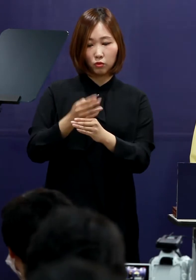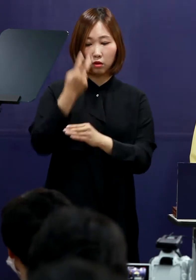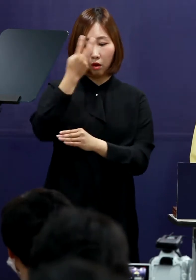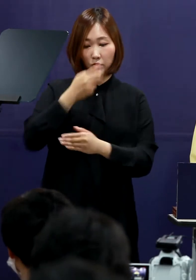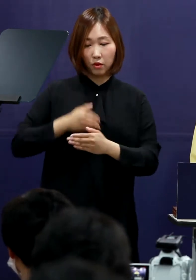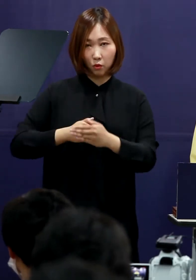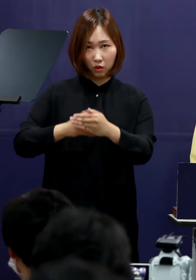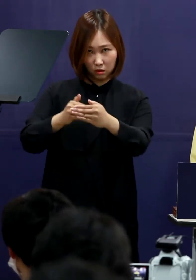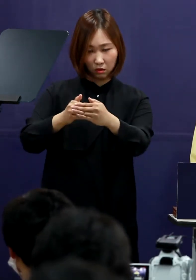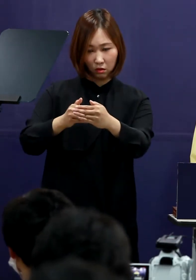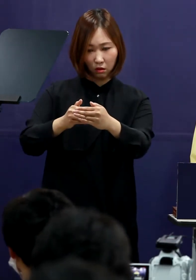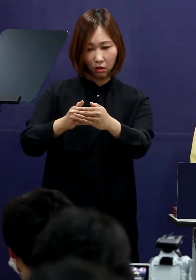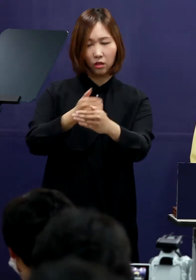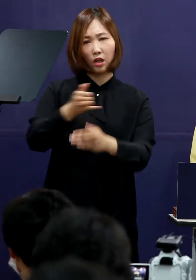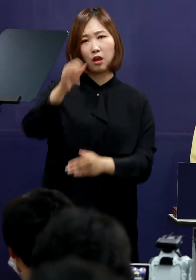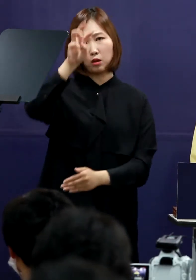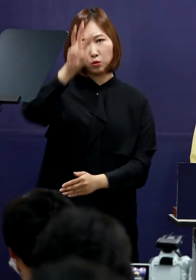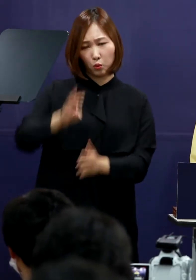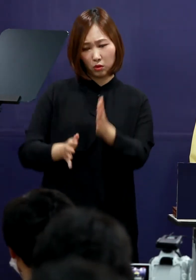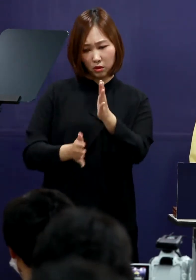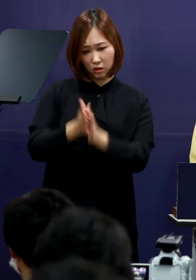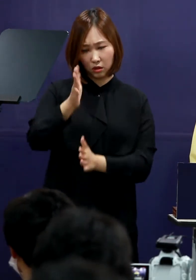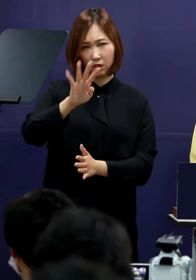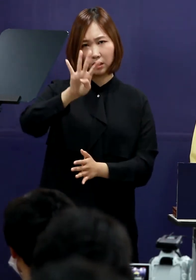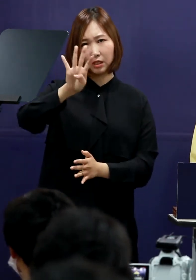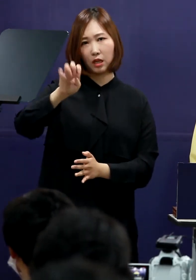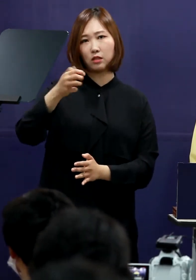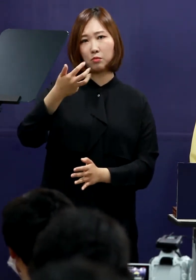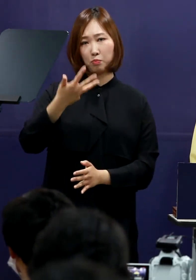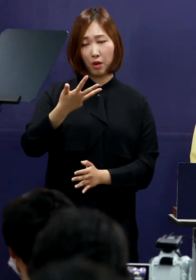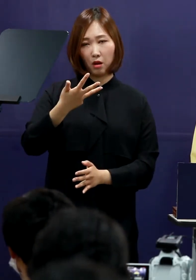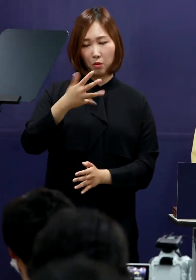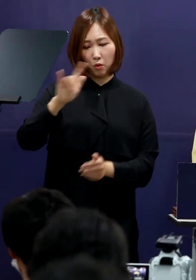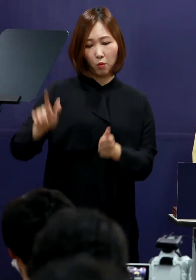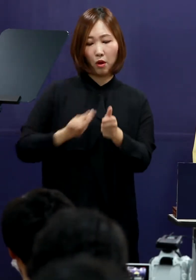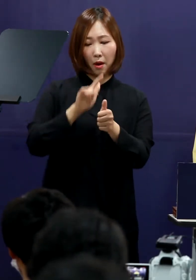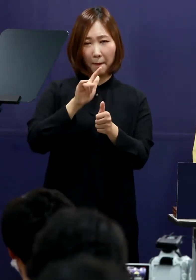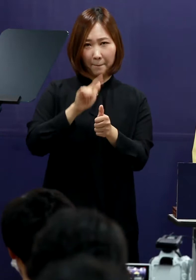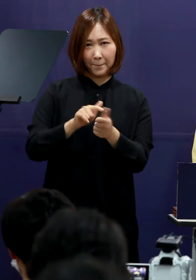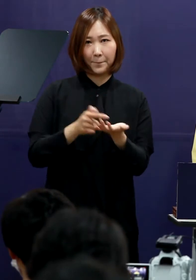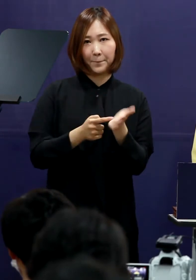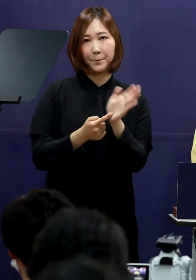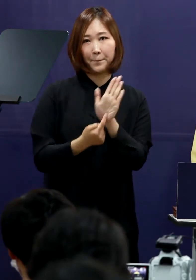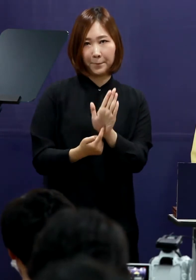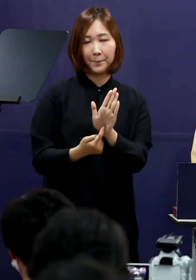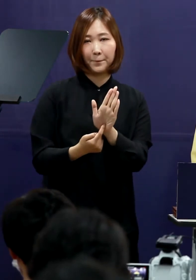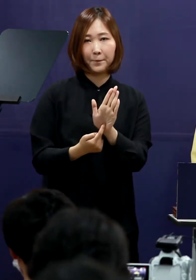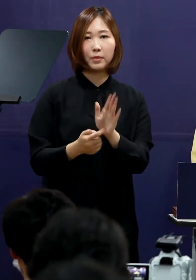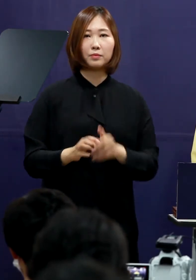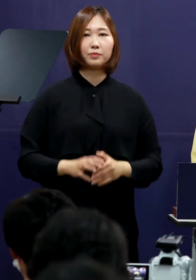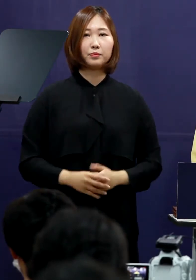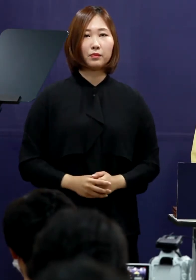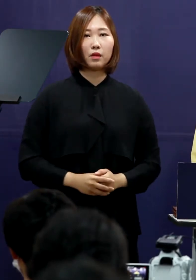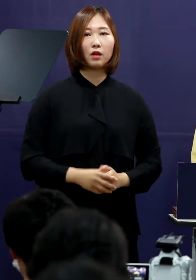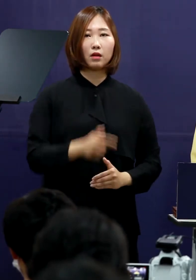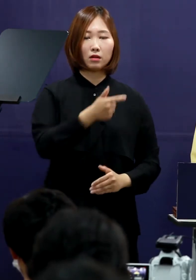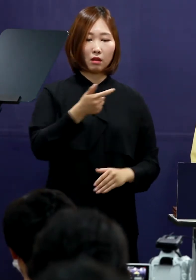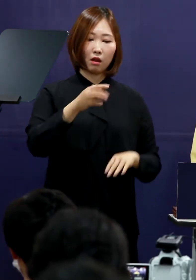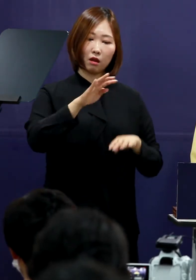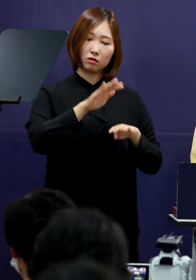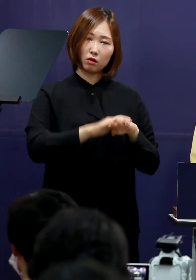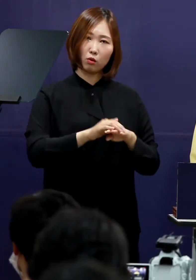세종시 48번 확진자가 양성으로 확인된 것입니다. 또 대전